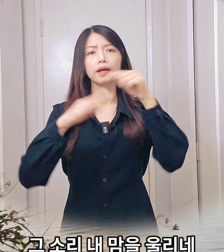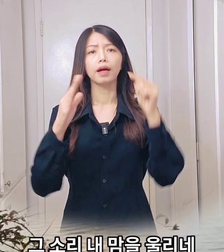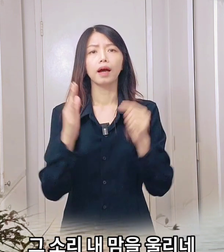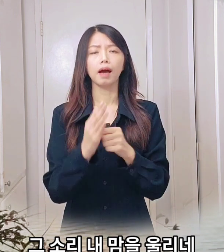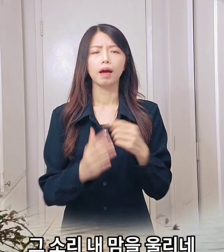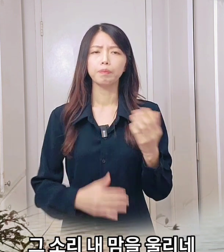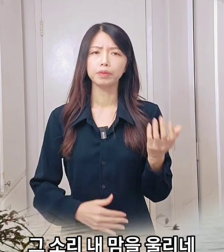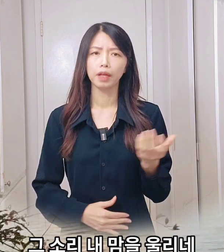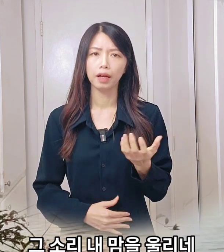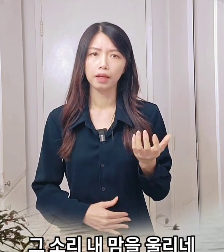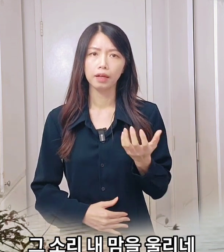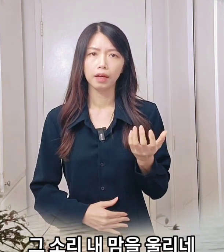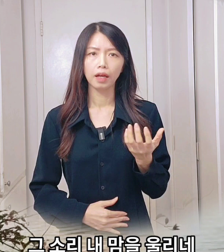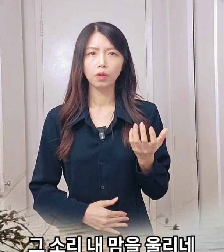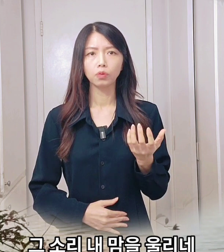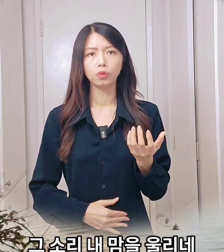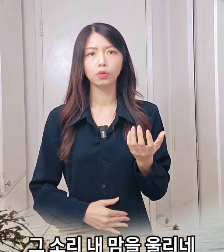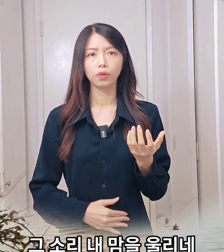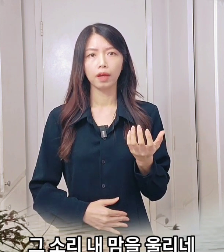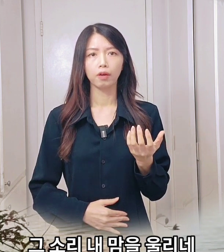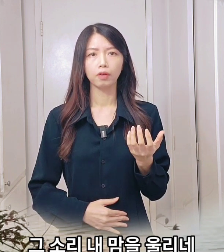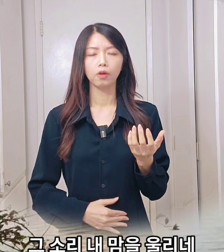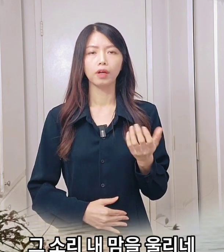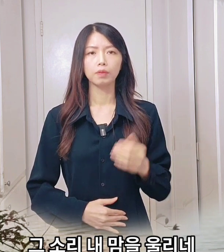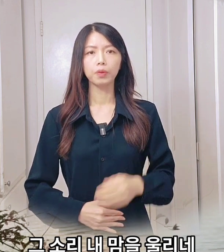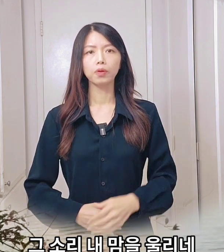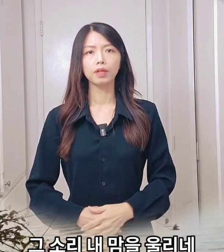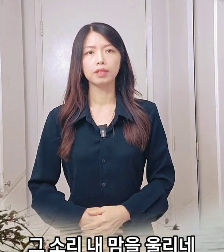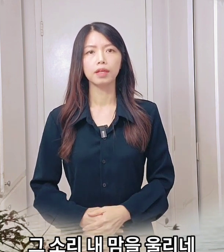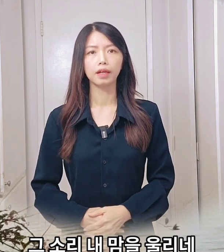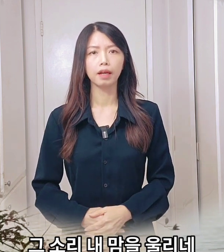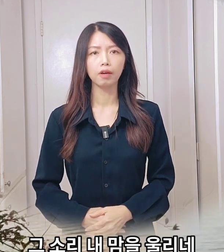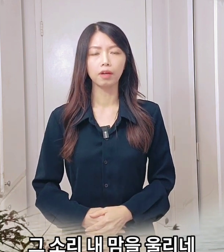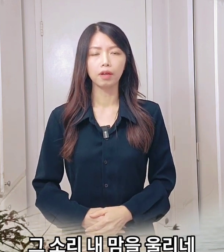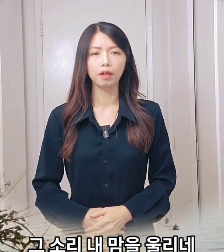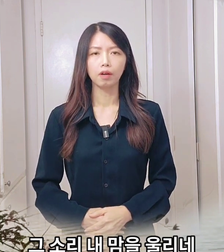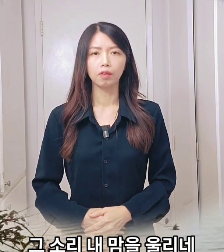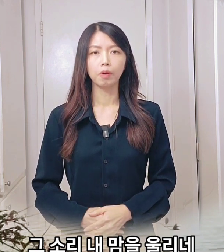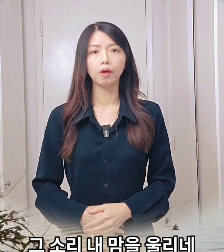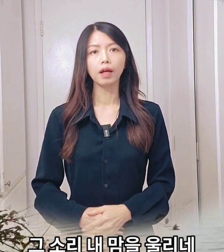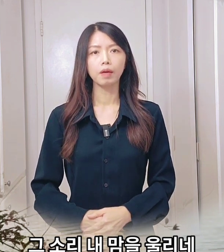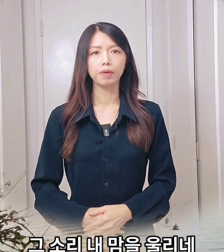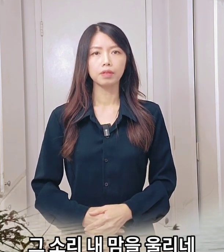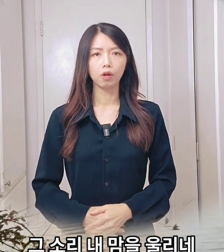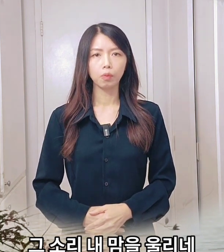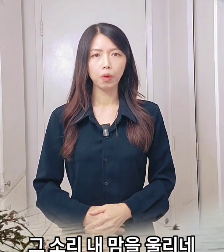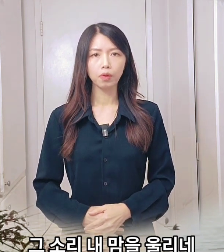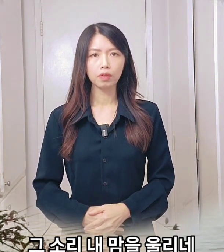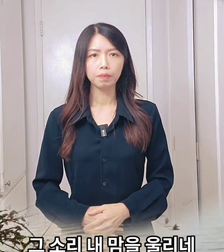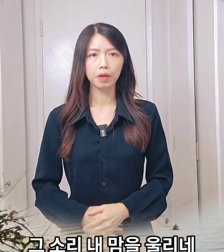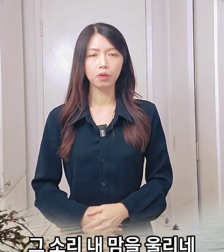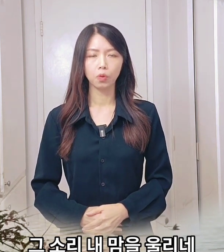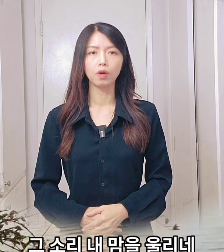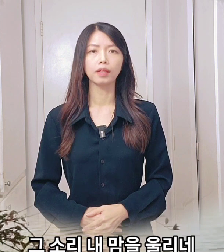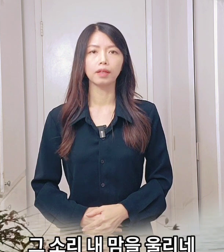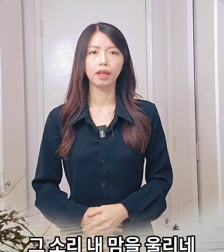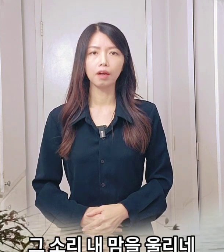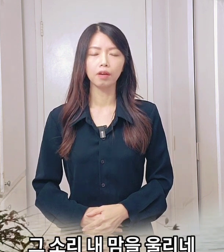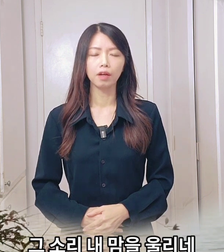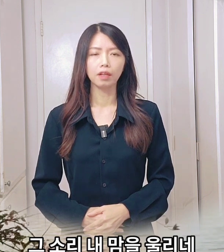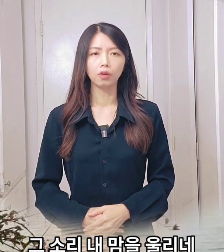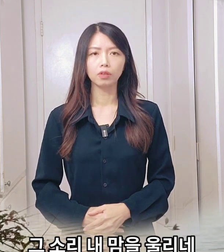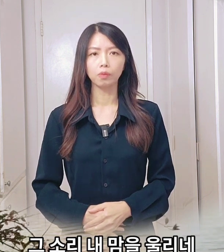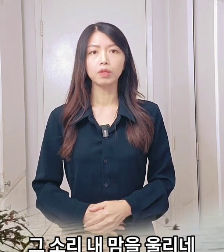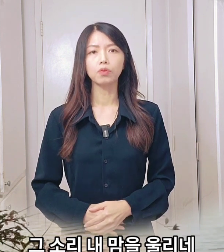마음이 아프다 하셔도 돼요. 여러 가지 표현이 있으니까요. 번갈아 가면서 표현하시면 좋을 것